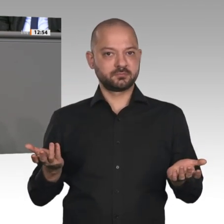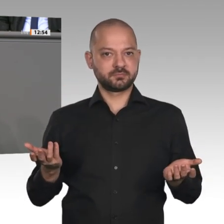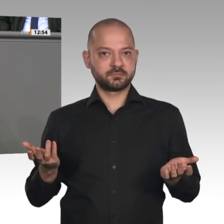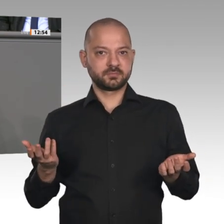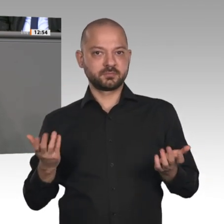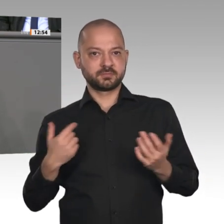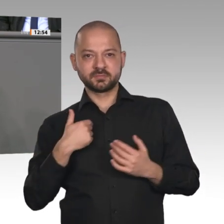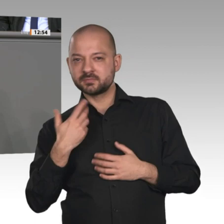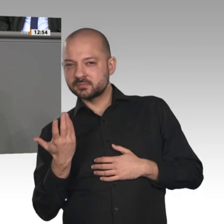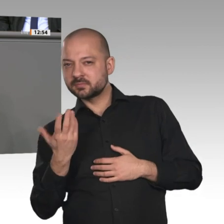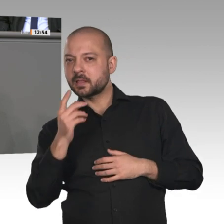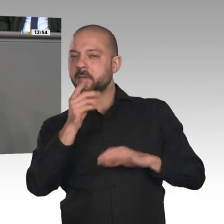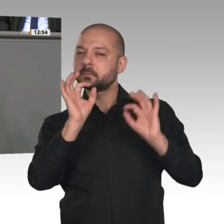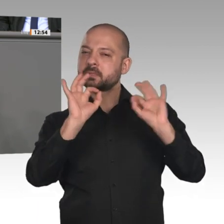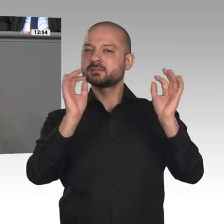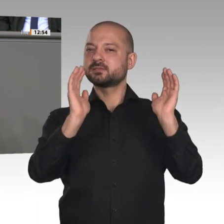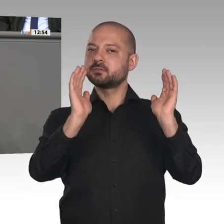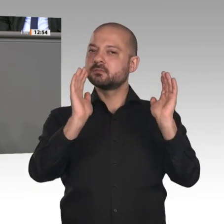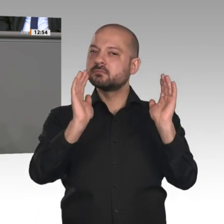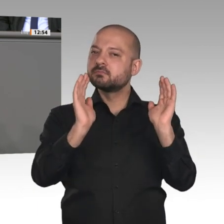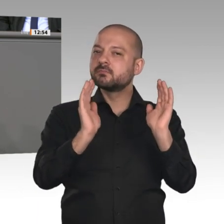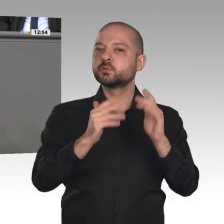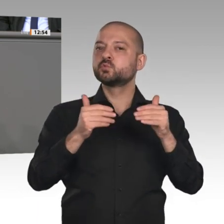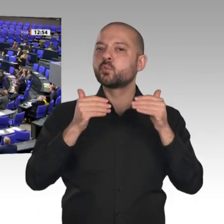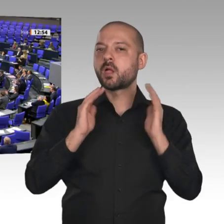Zurückhaltung und Demut angebracht gewesen.